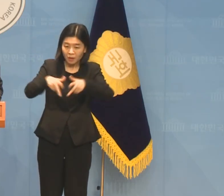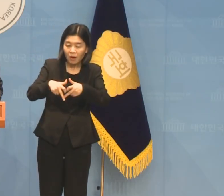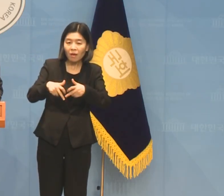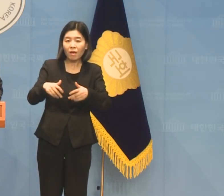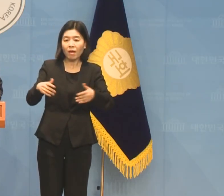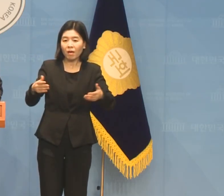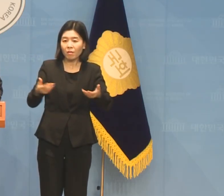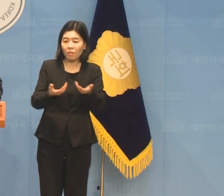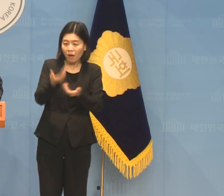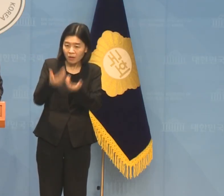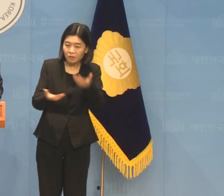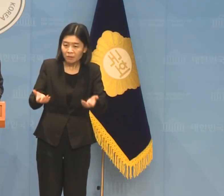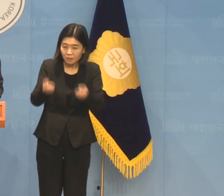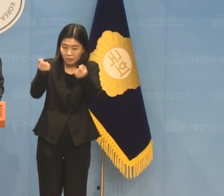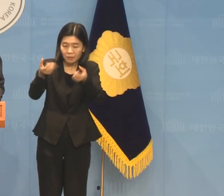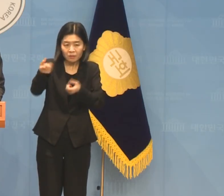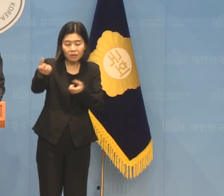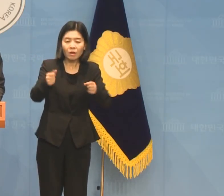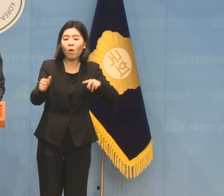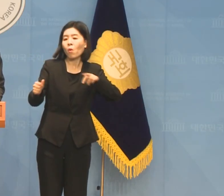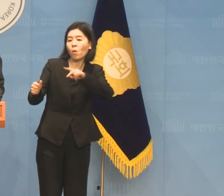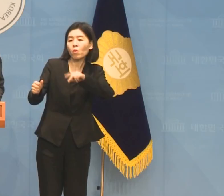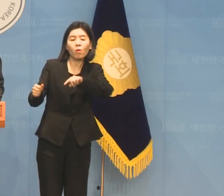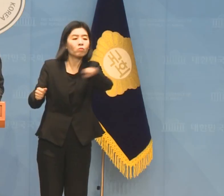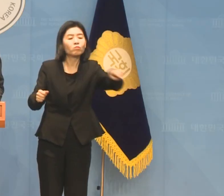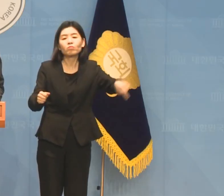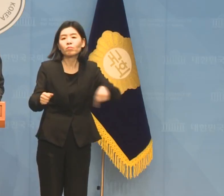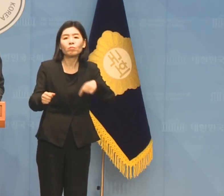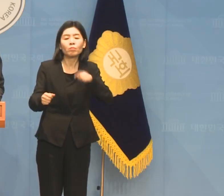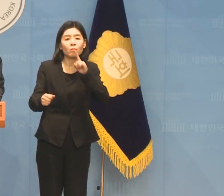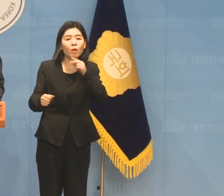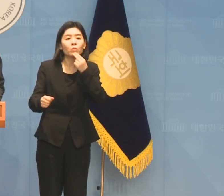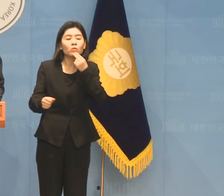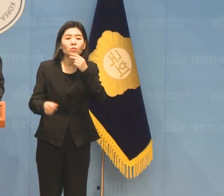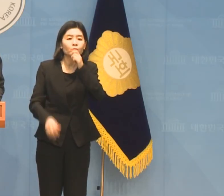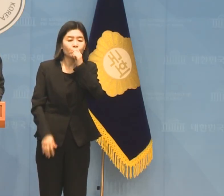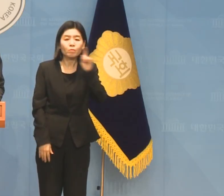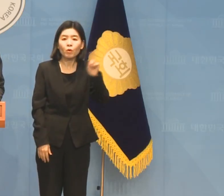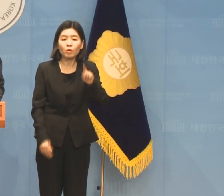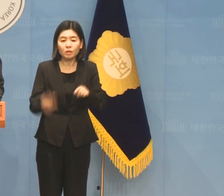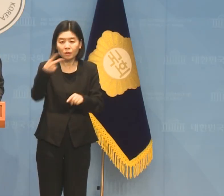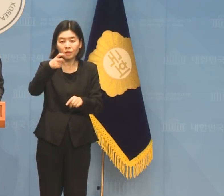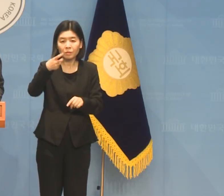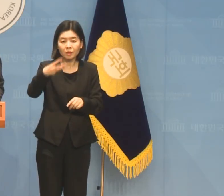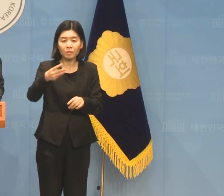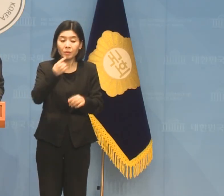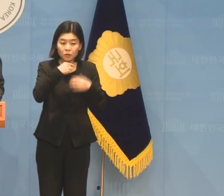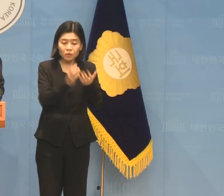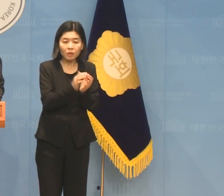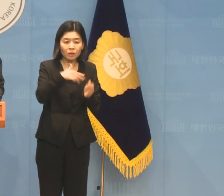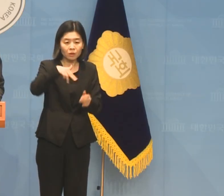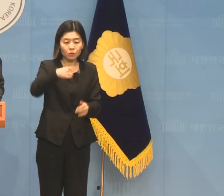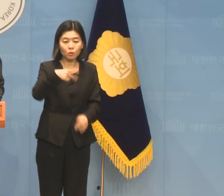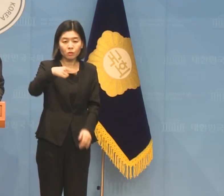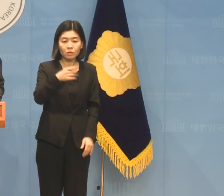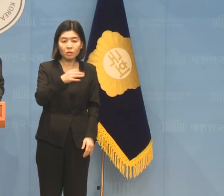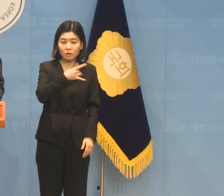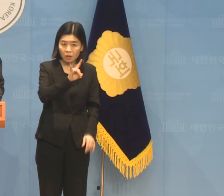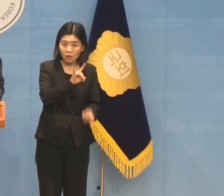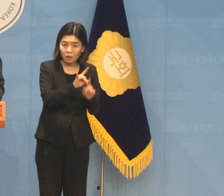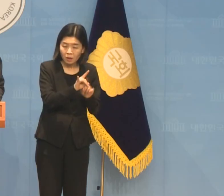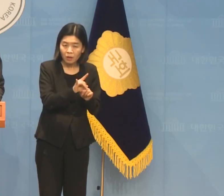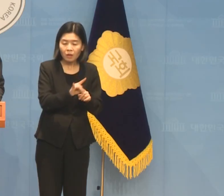어디에 있습니까? 2022년 3월 민주당 조승래 의원은 장애인 이동권이 보장 안 되는